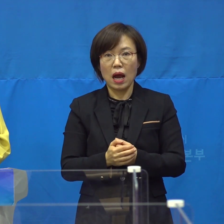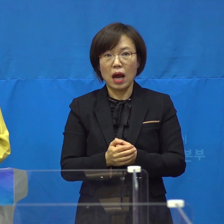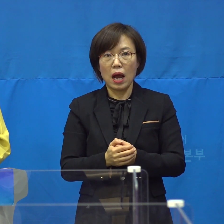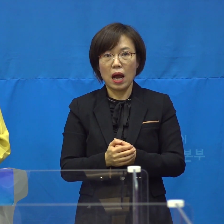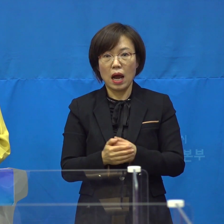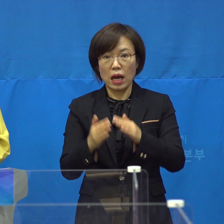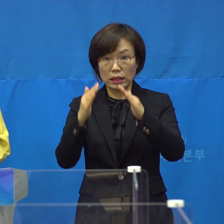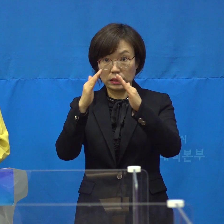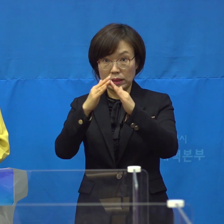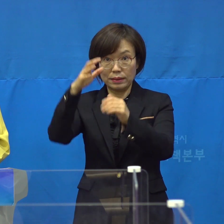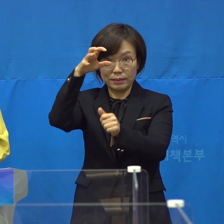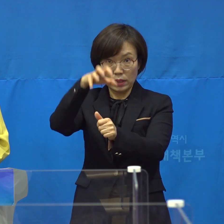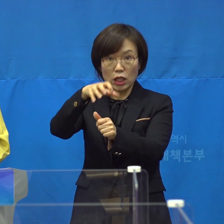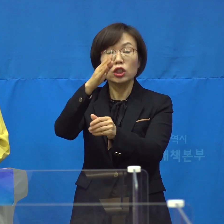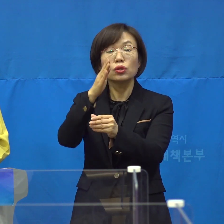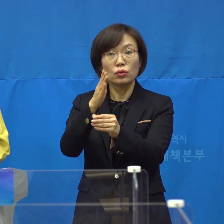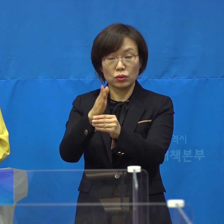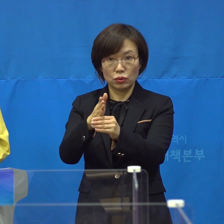자가격리 중에